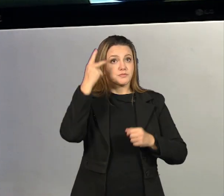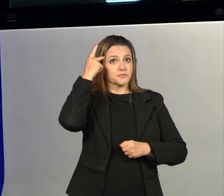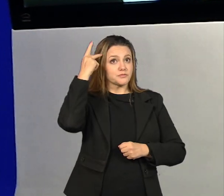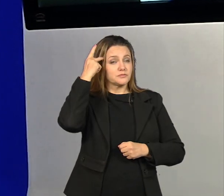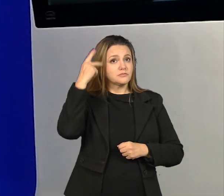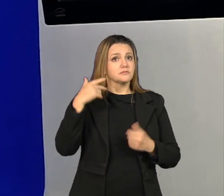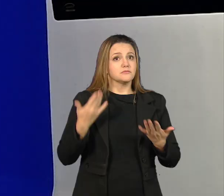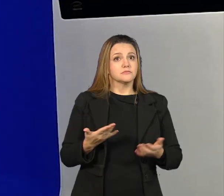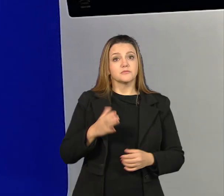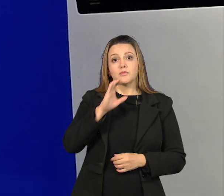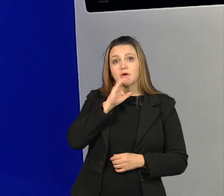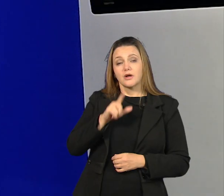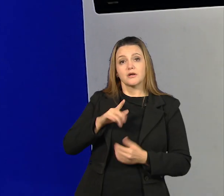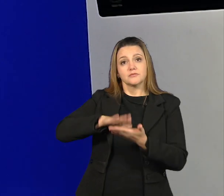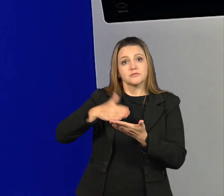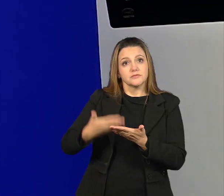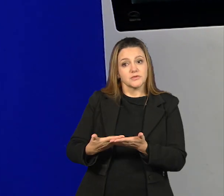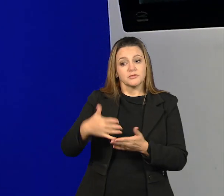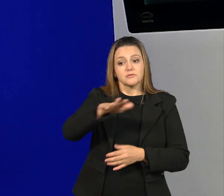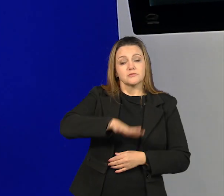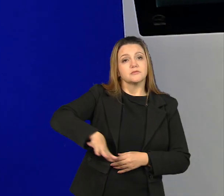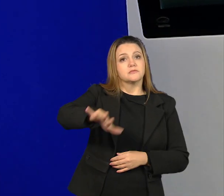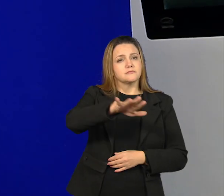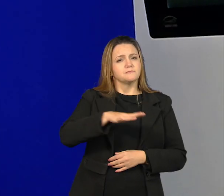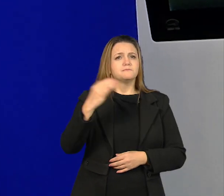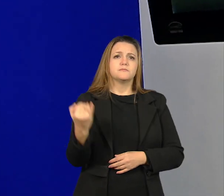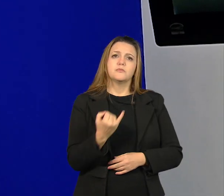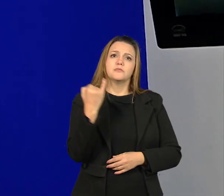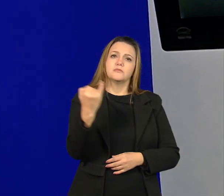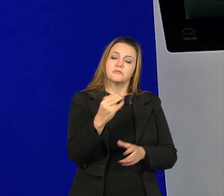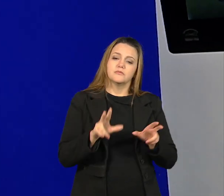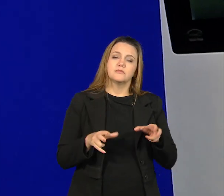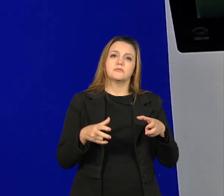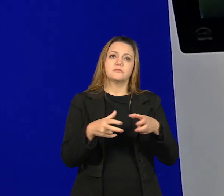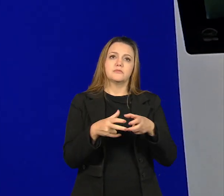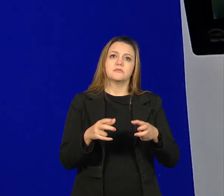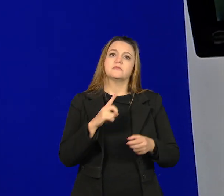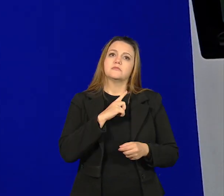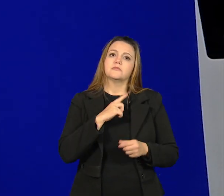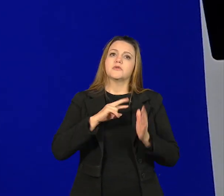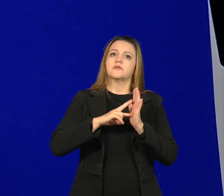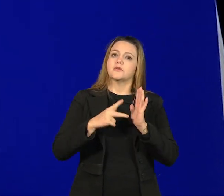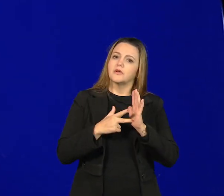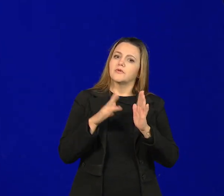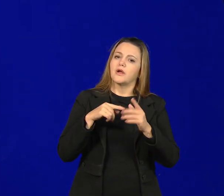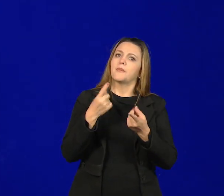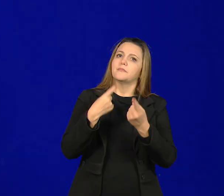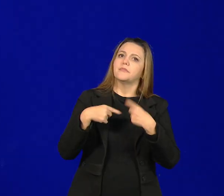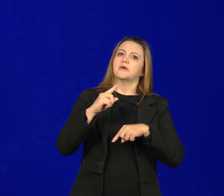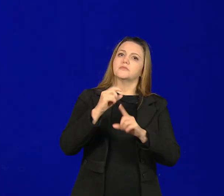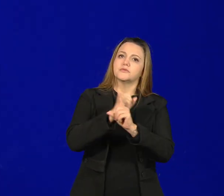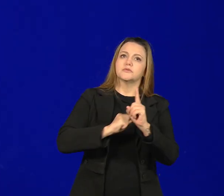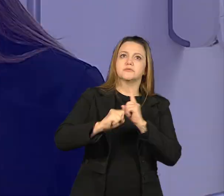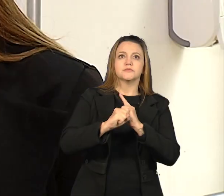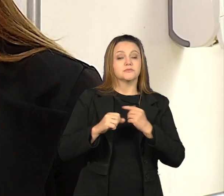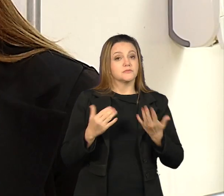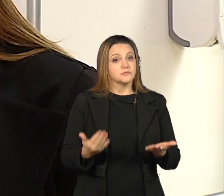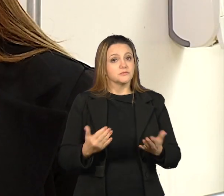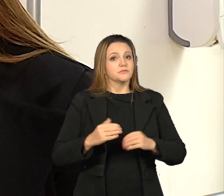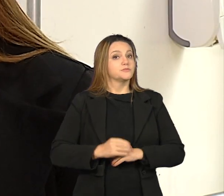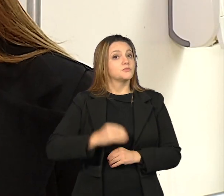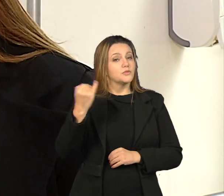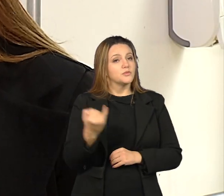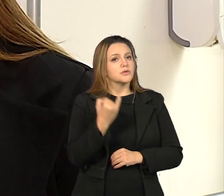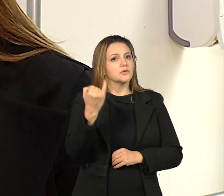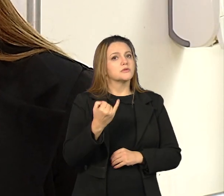paulistano. E para ela, ter interpretação em espaços importantes como a Câmara é sinal de avanço na sociedade. E isso é